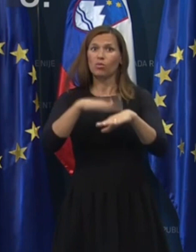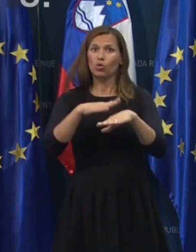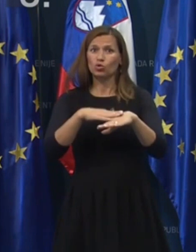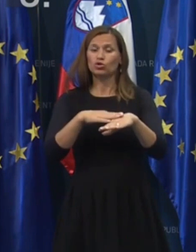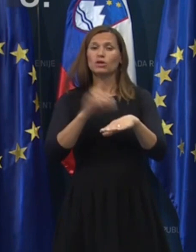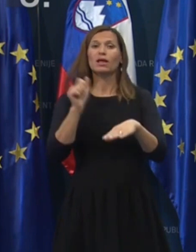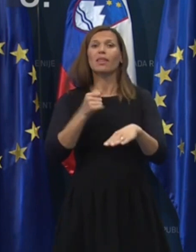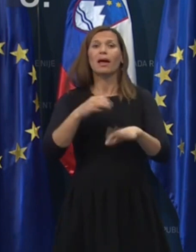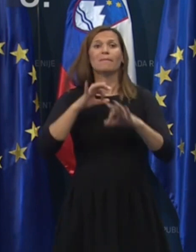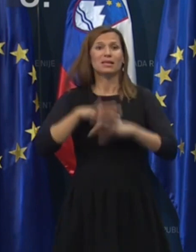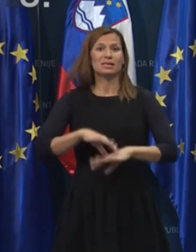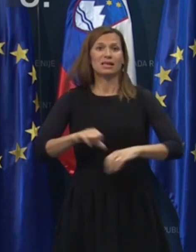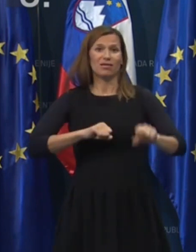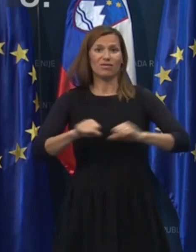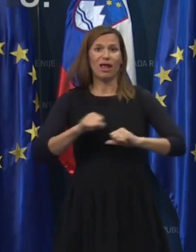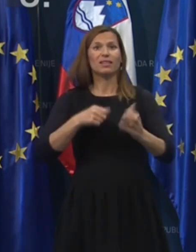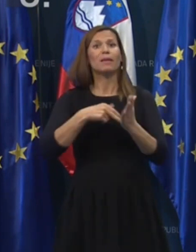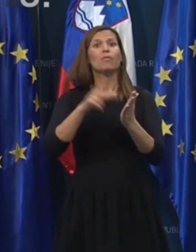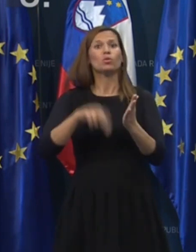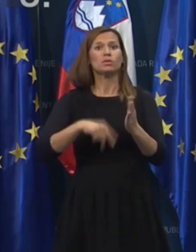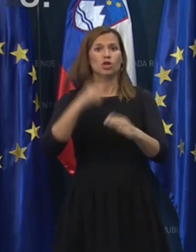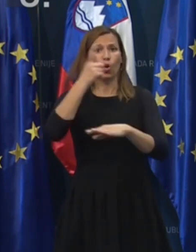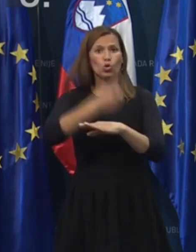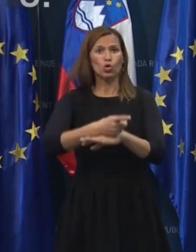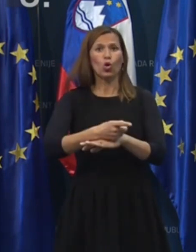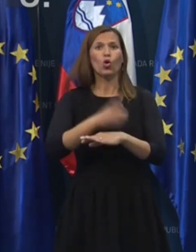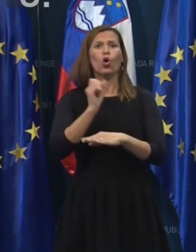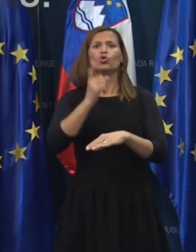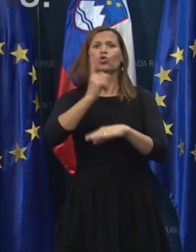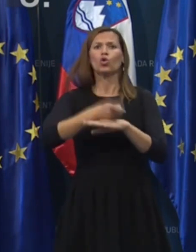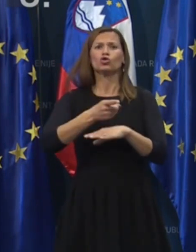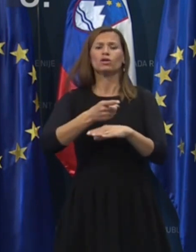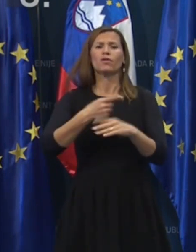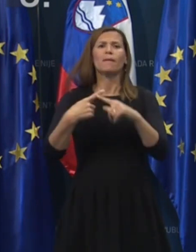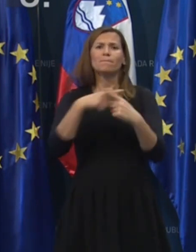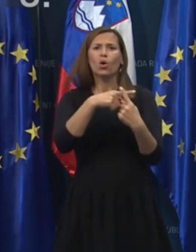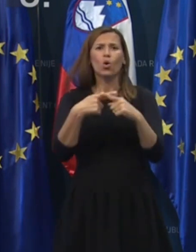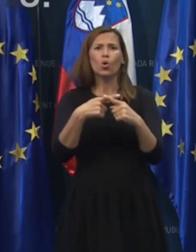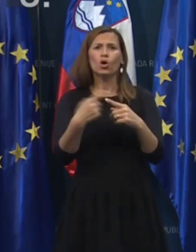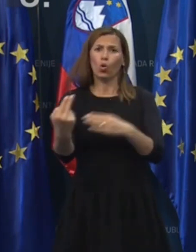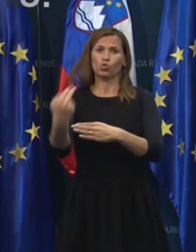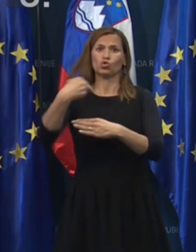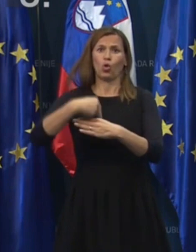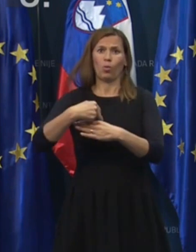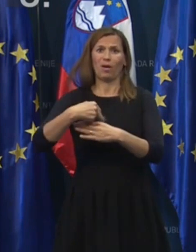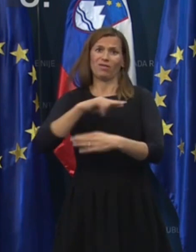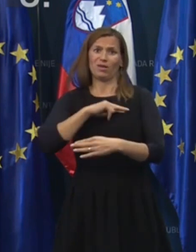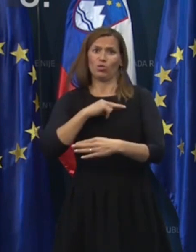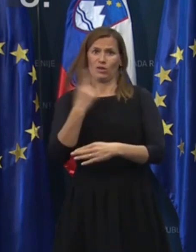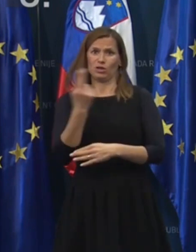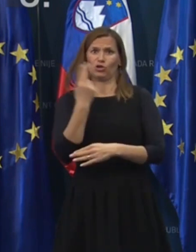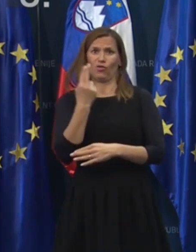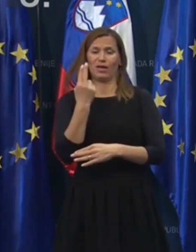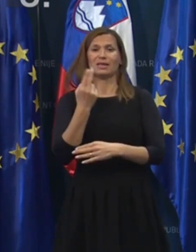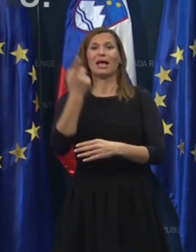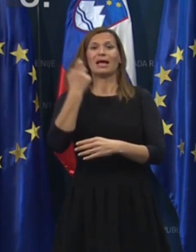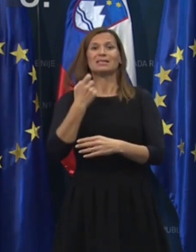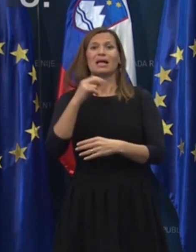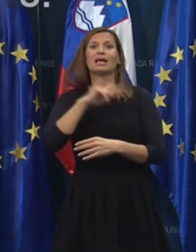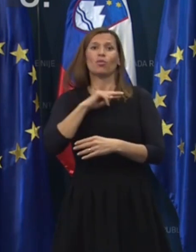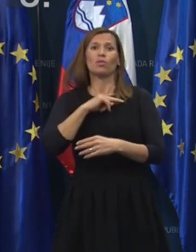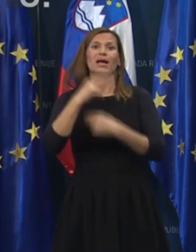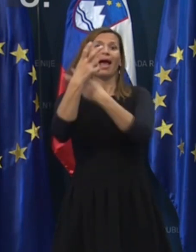da je predsednik vlade podpisal odlok o določitvi pogojev vstopa v Republiko Slovenijo iz Republike